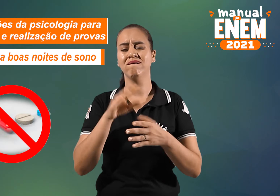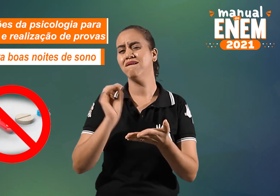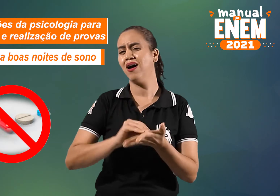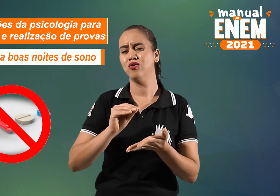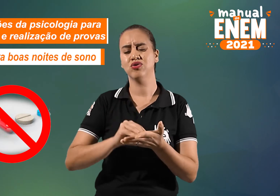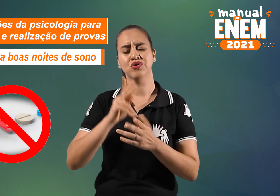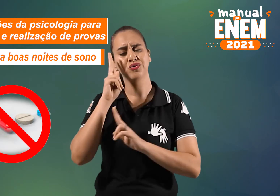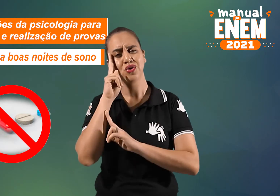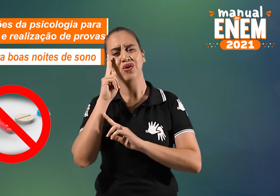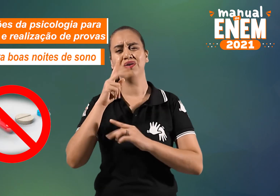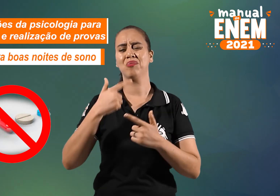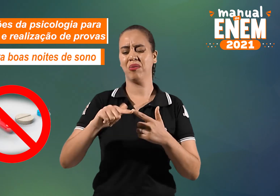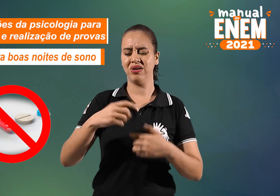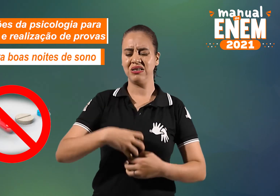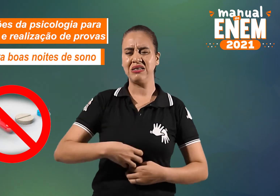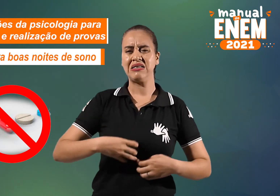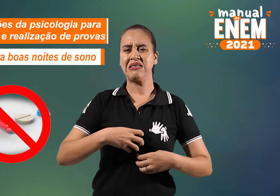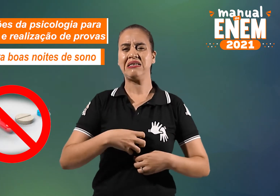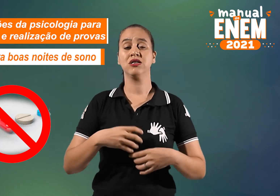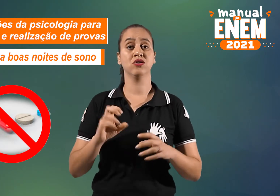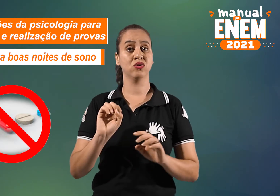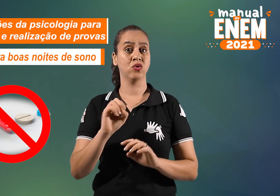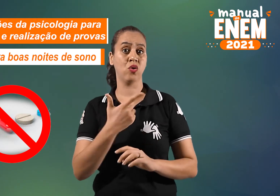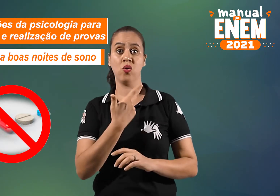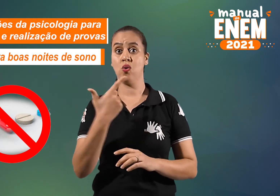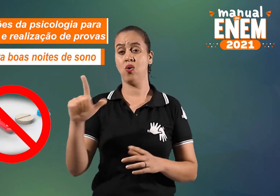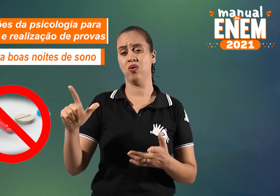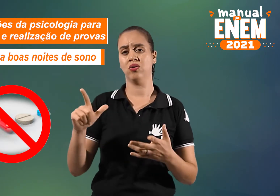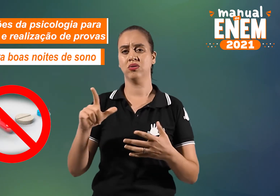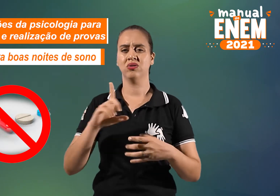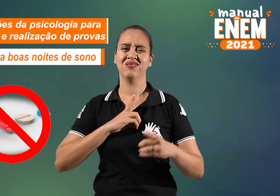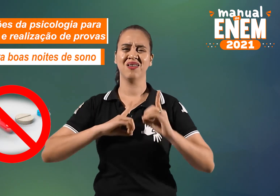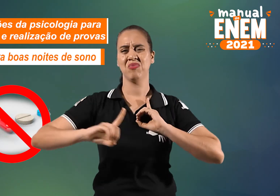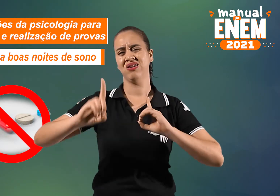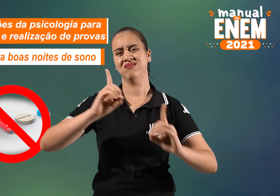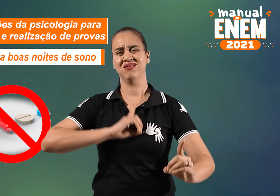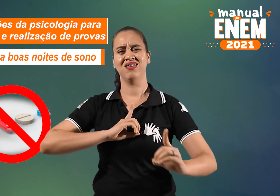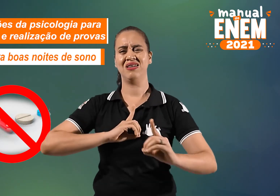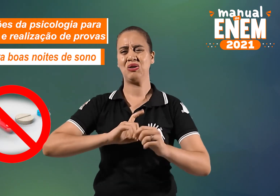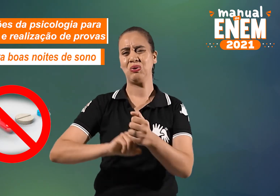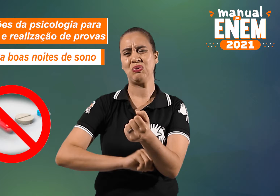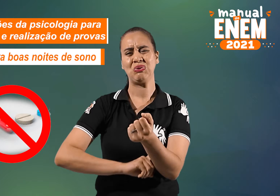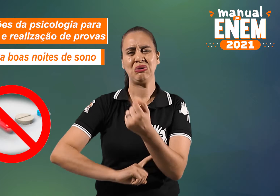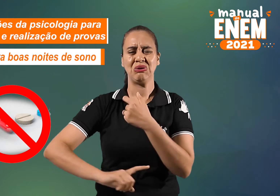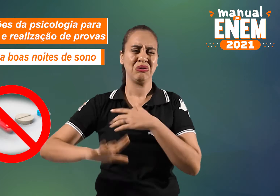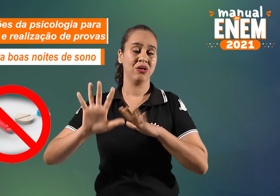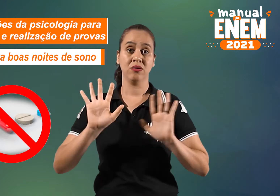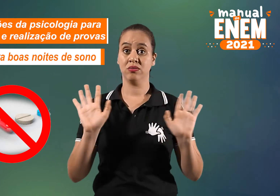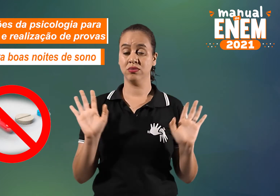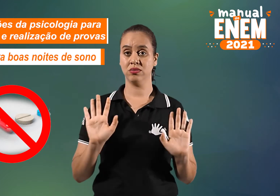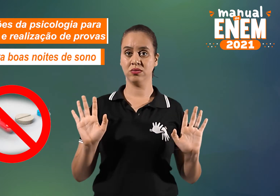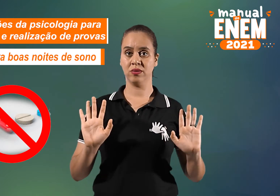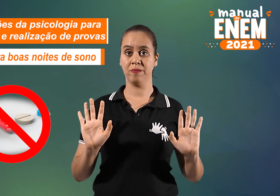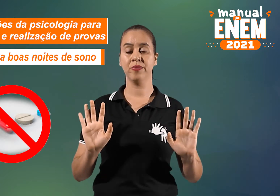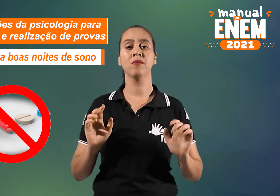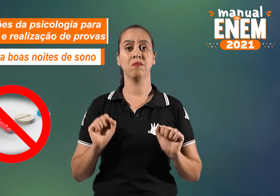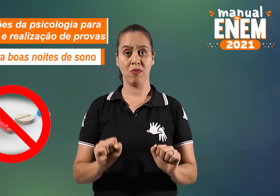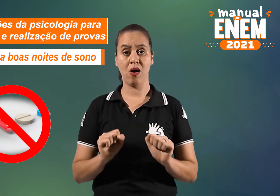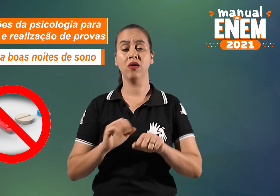sono, refluxo, asma, rinite ou mesmo os casos de depressão, ansiedade, entre outros. Quem já faz acompanhamento médico,